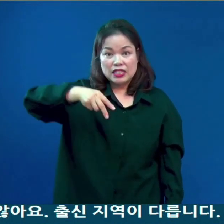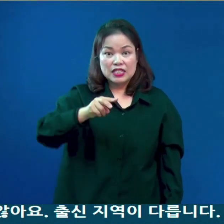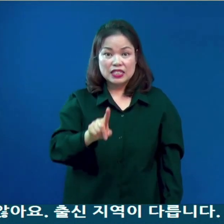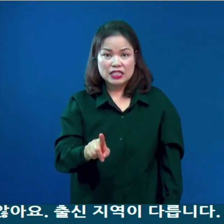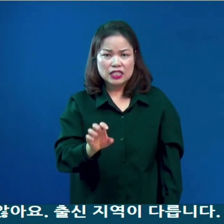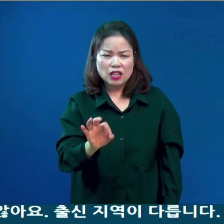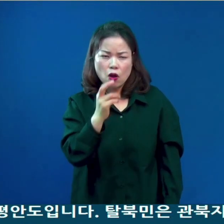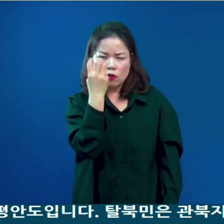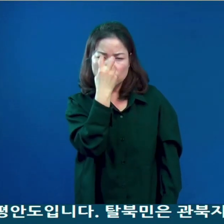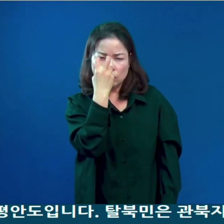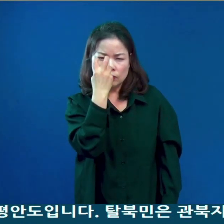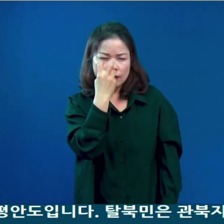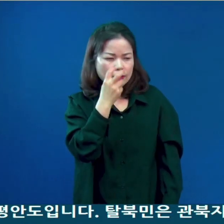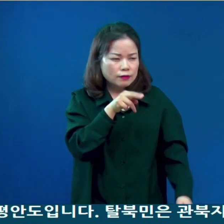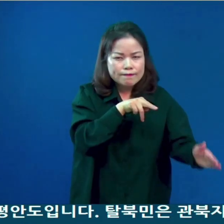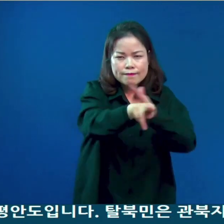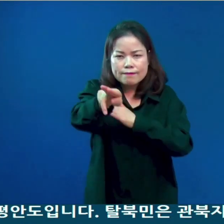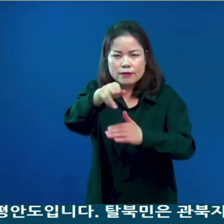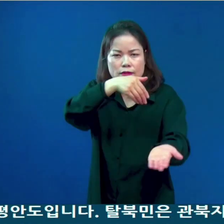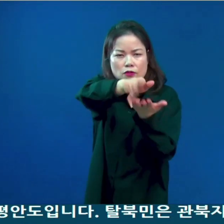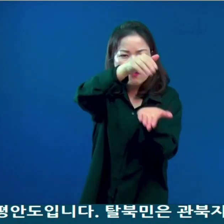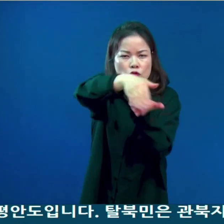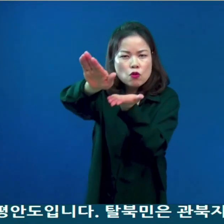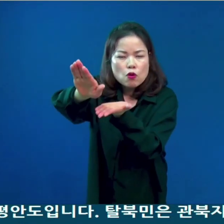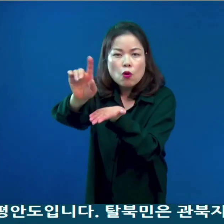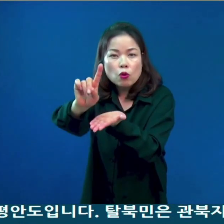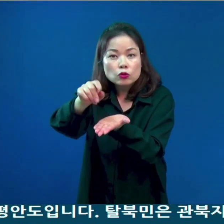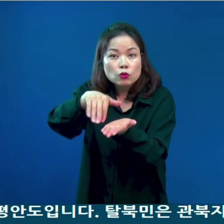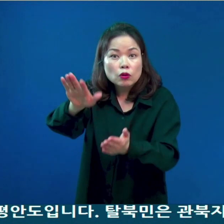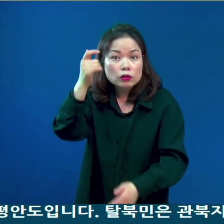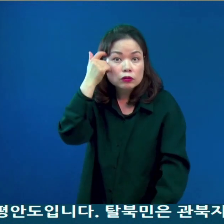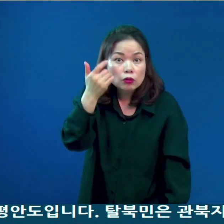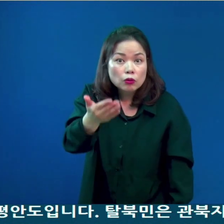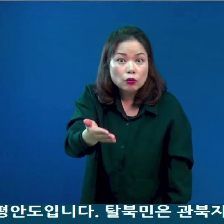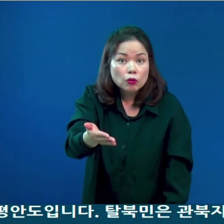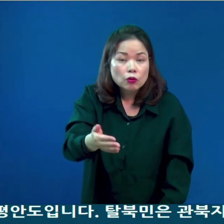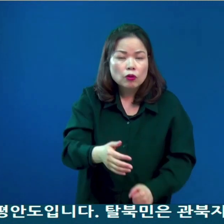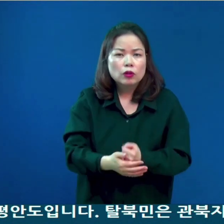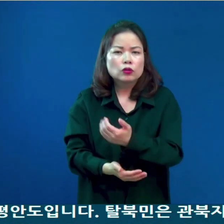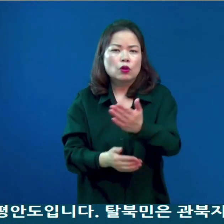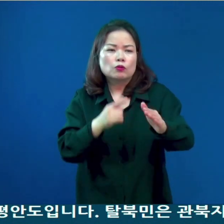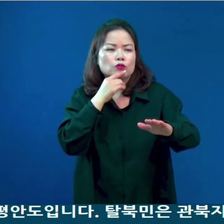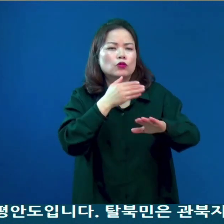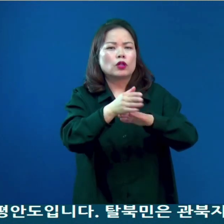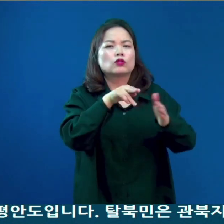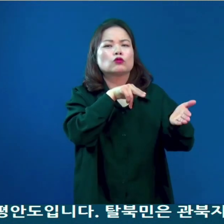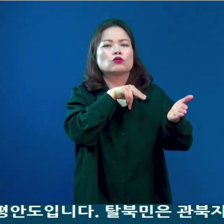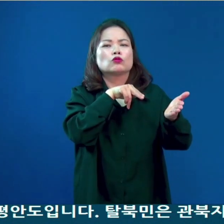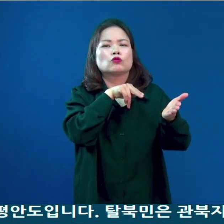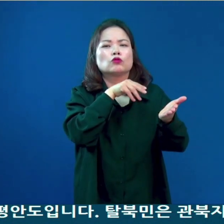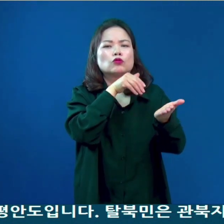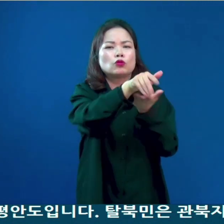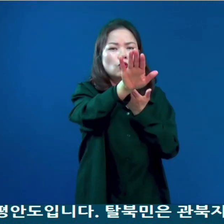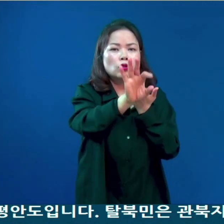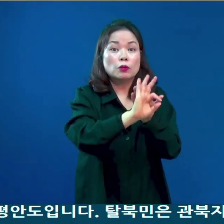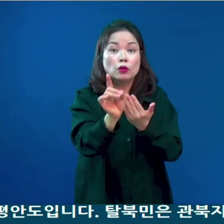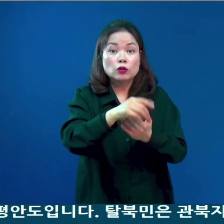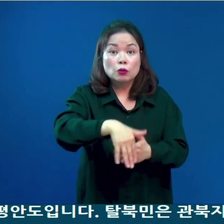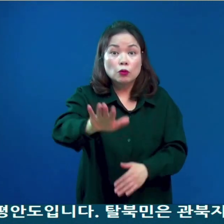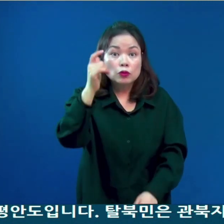그리고 쫓겨나기 시작합니다. 쫓겨났는데 어디로 갔을까요? 여러분, 북한에서 쫓겨나면 어디로 보낸다